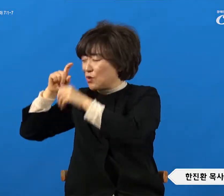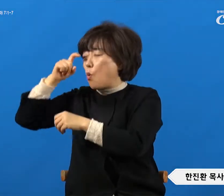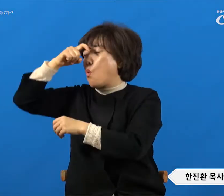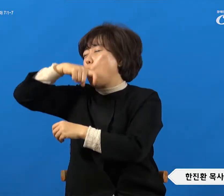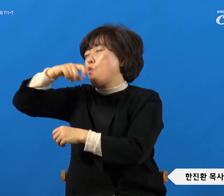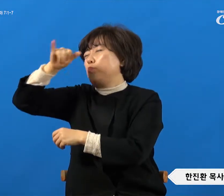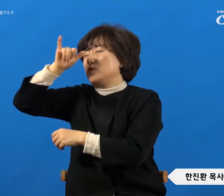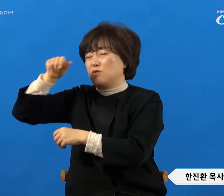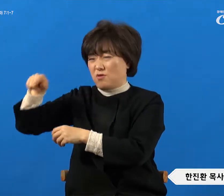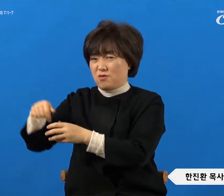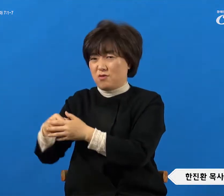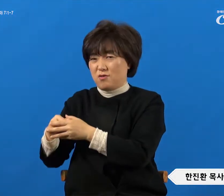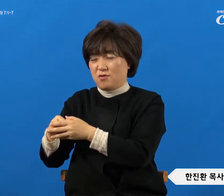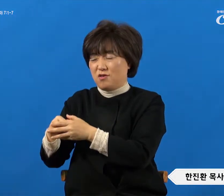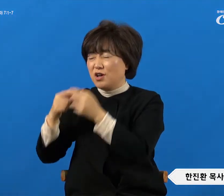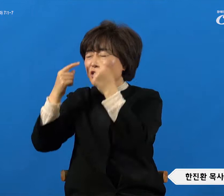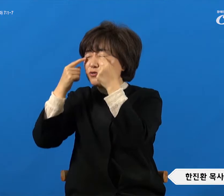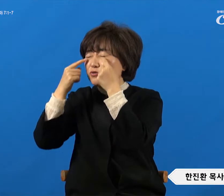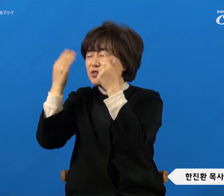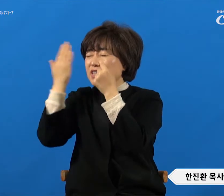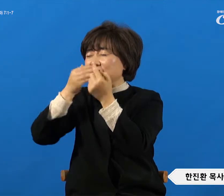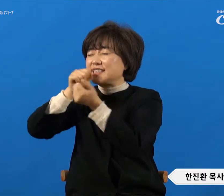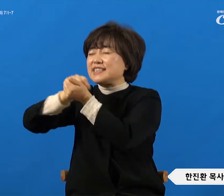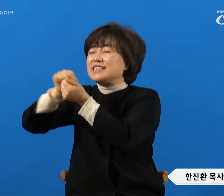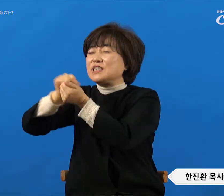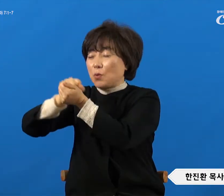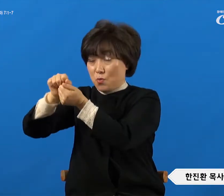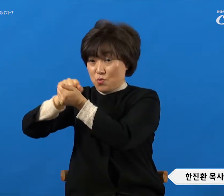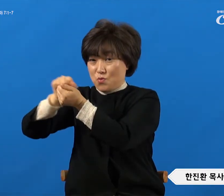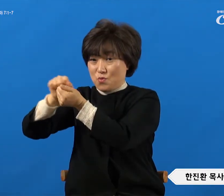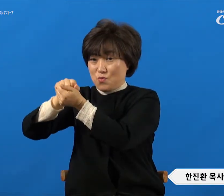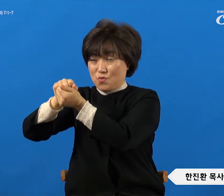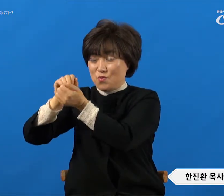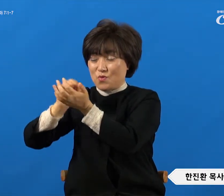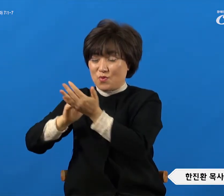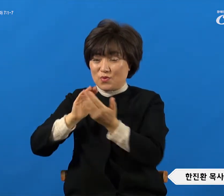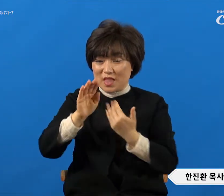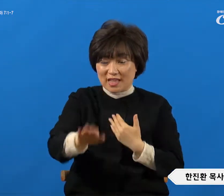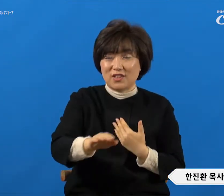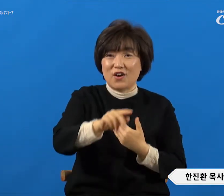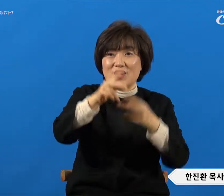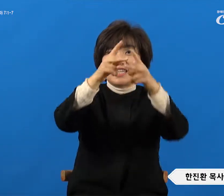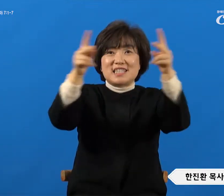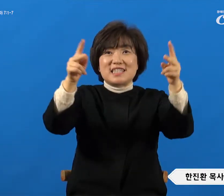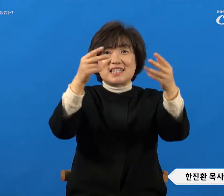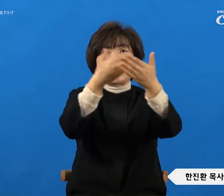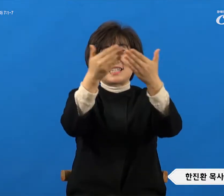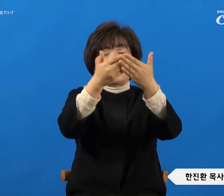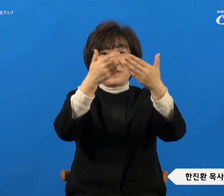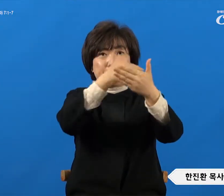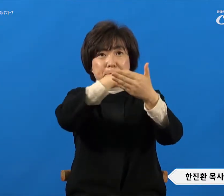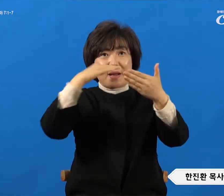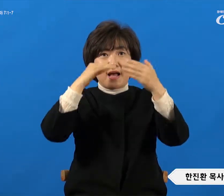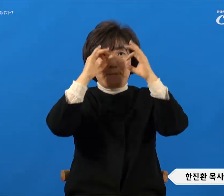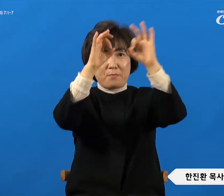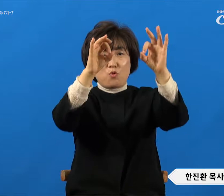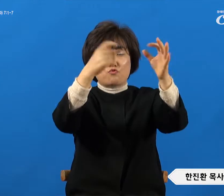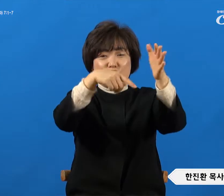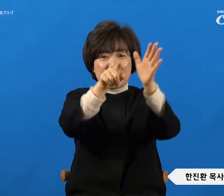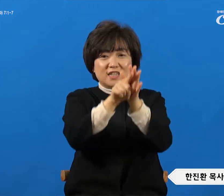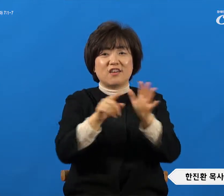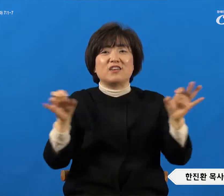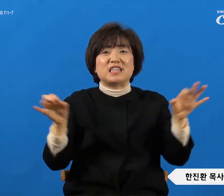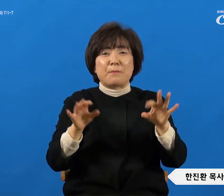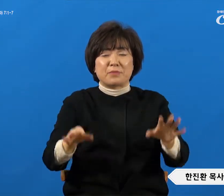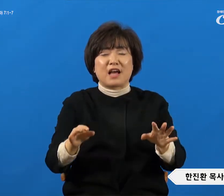대로 오염되어 있습니다. 그래서 눈을 씻고 그림을 제대로 보기 위해서는 잠시